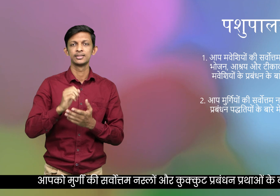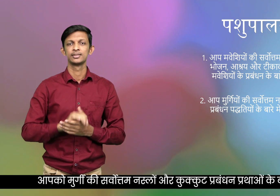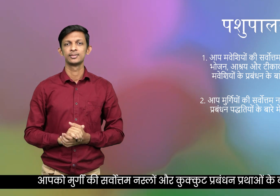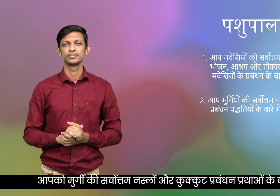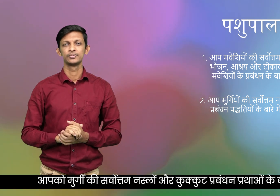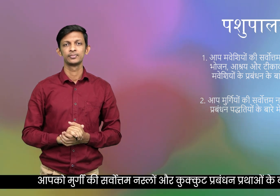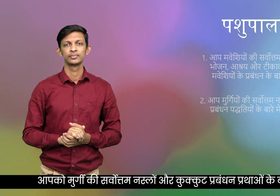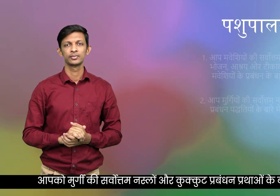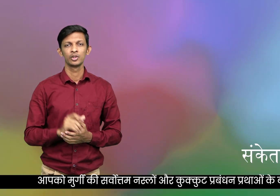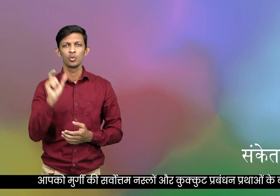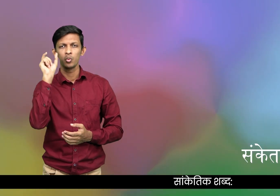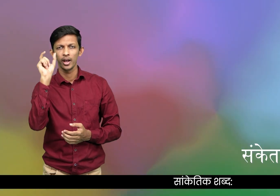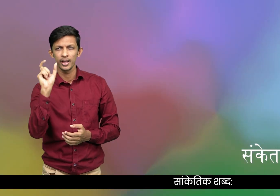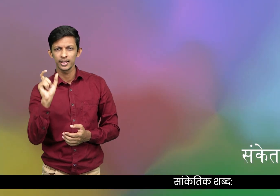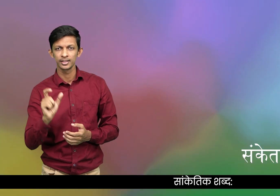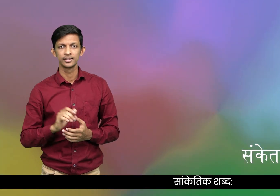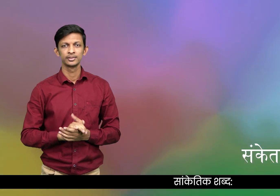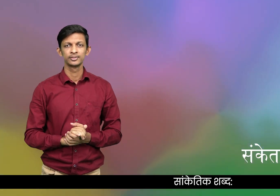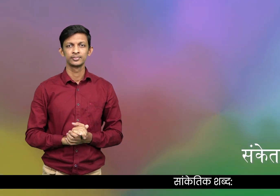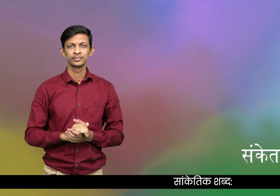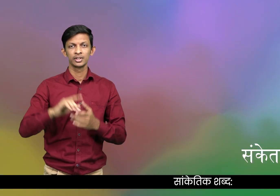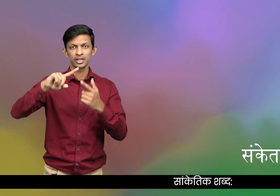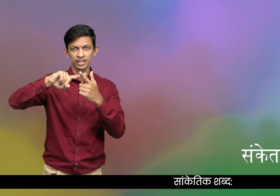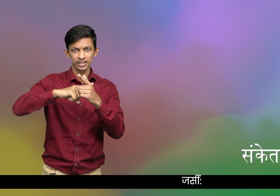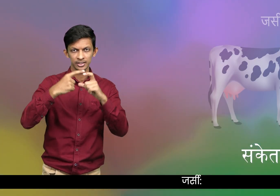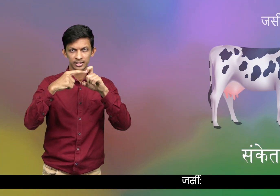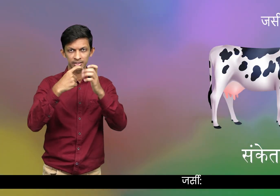भी पता चलता है। सांकेतिक शब्द: जर्सी,